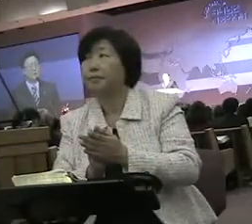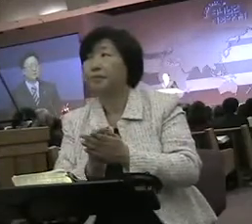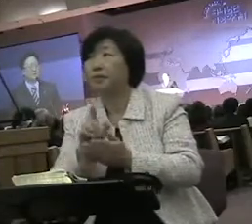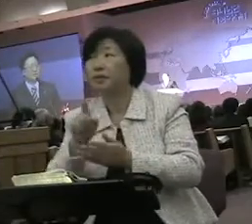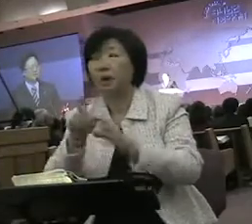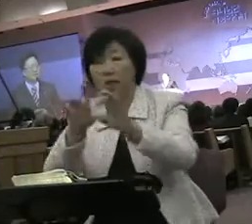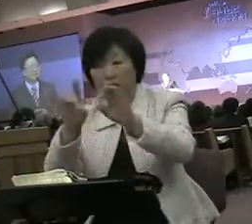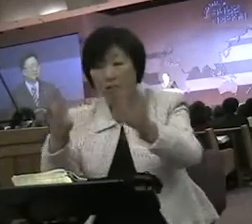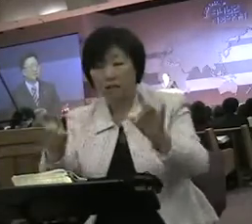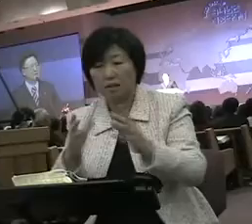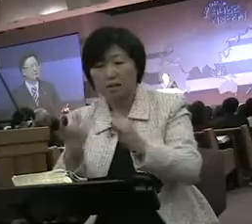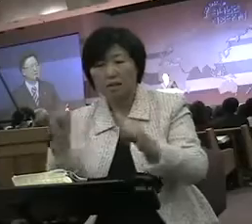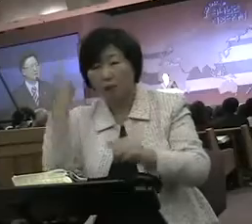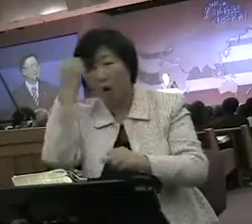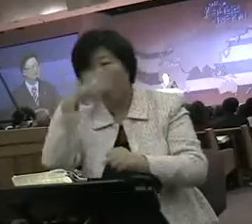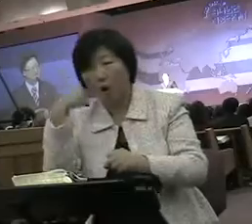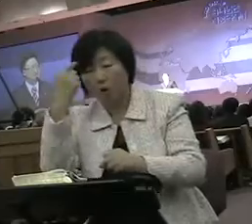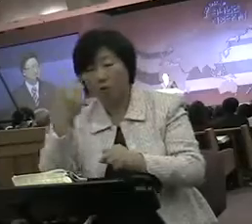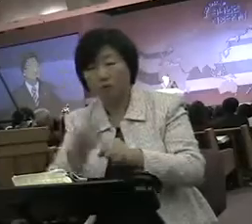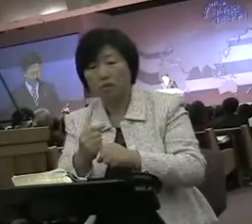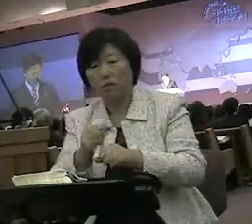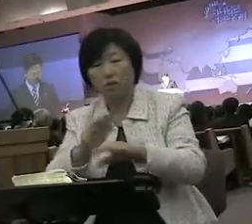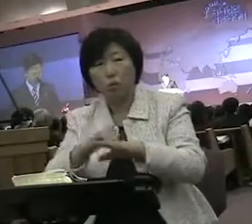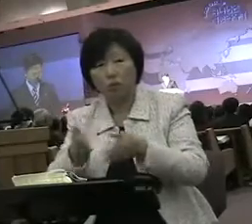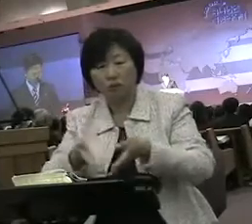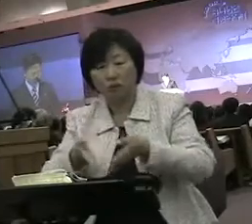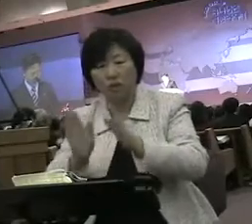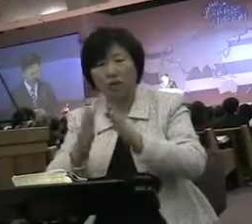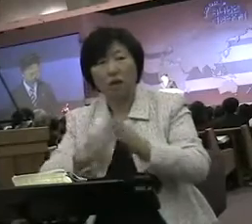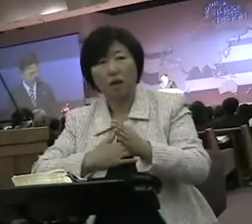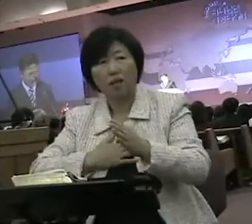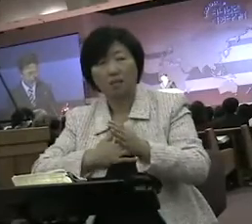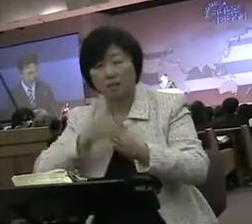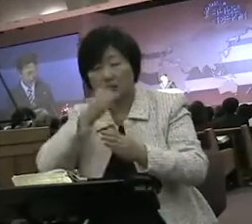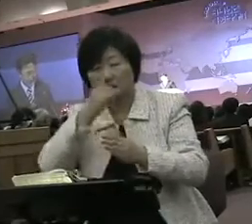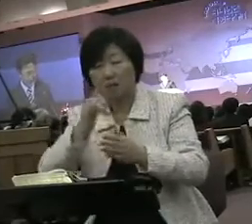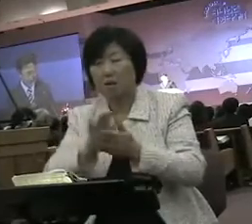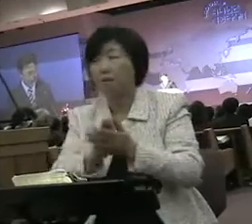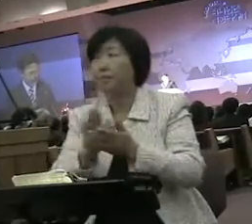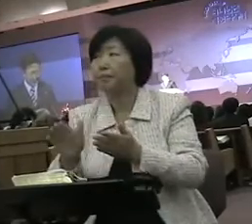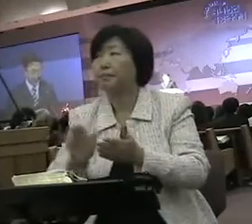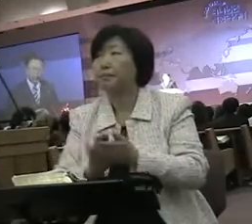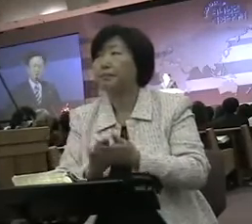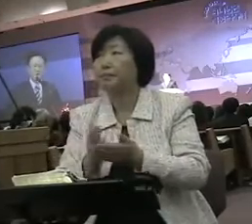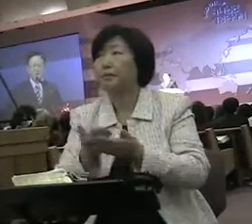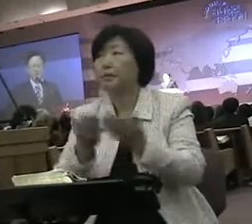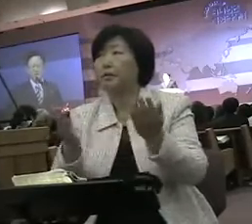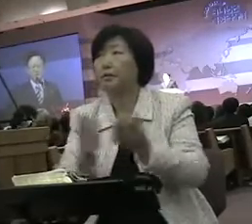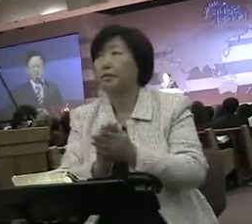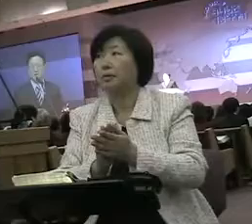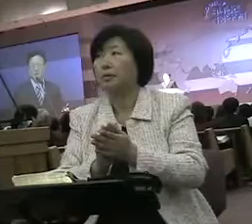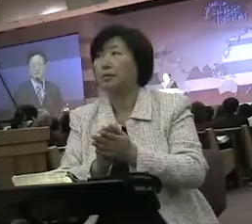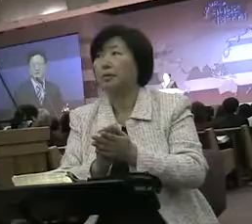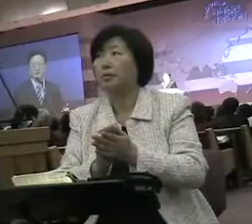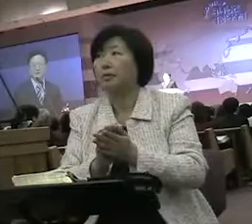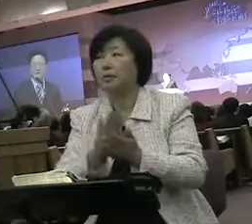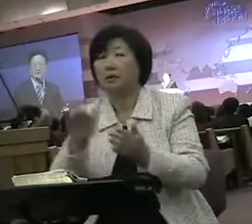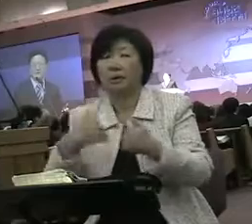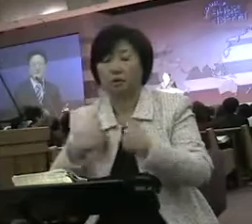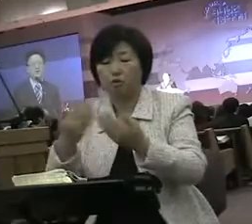그 한 분 한 분의 얼굴들과 손길들이 제 가슴에 있습니다. 여러분, 저에게 주신 그